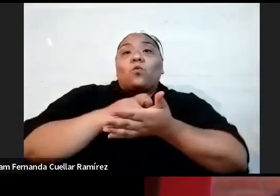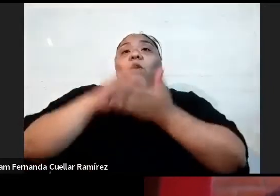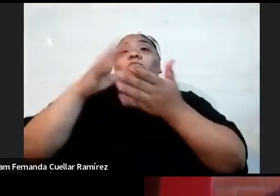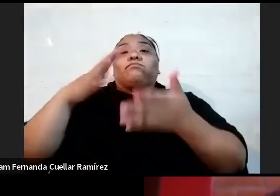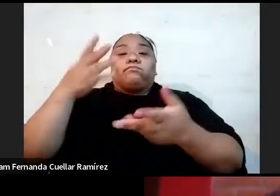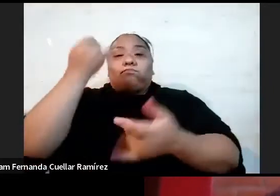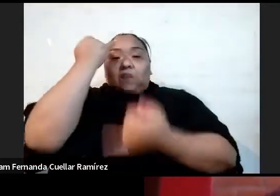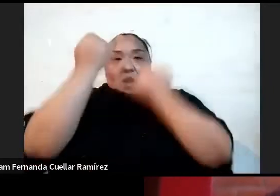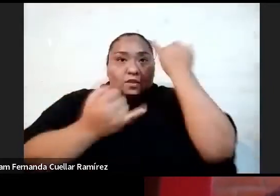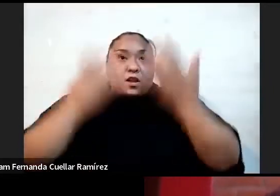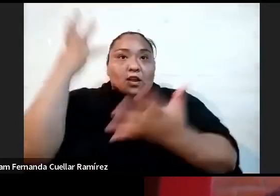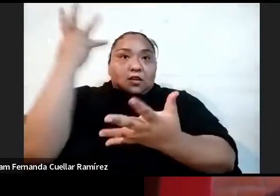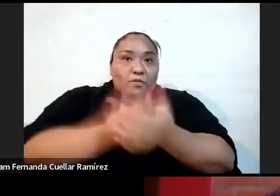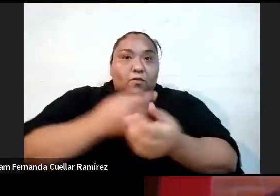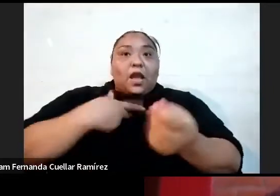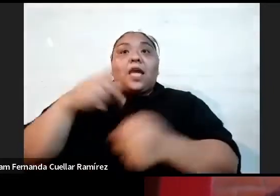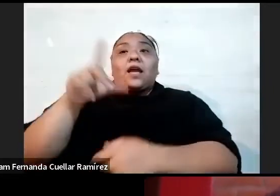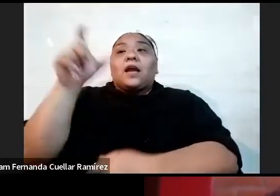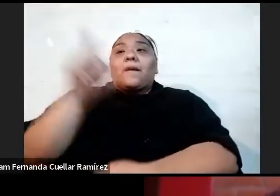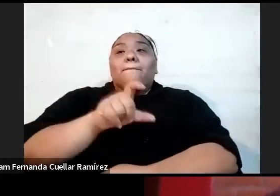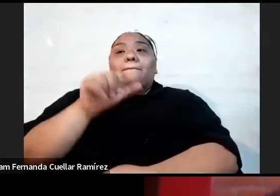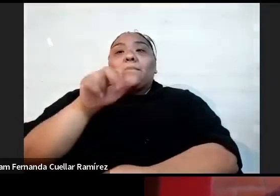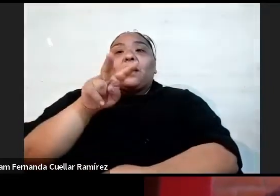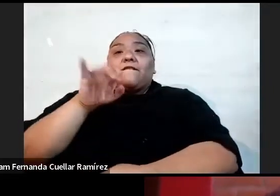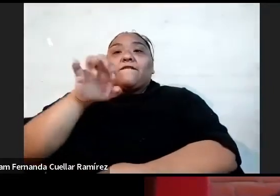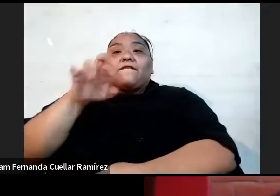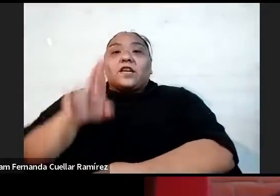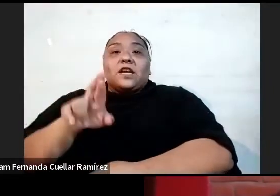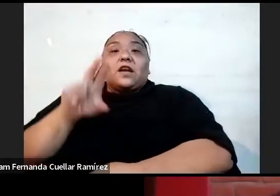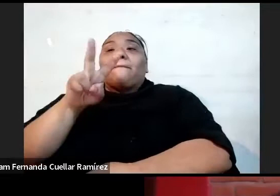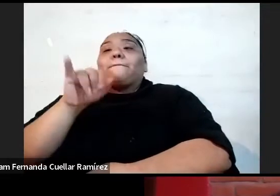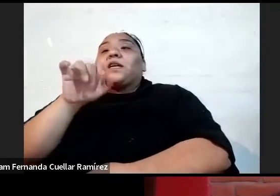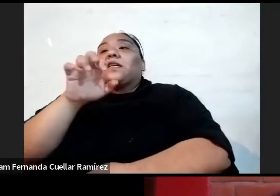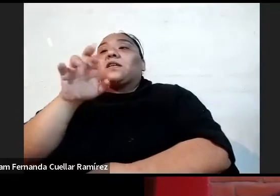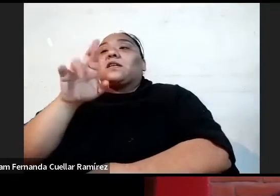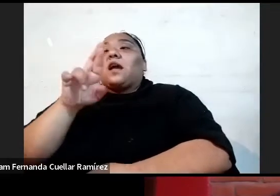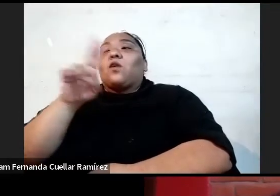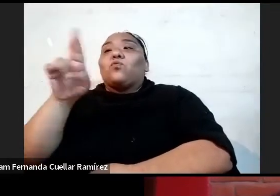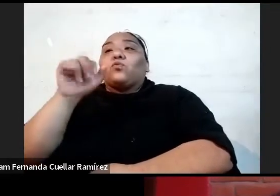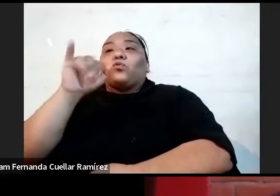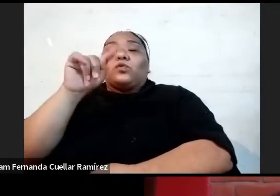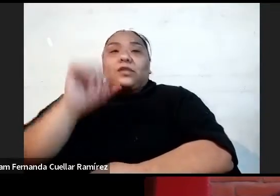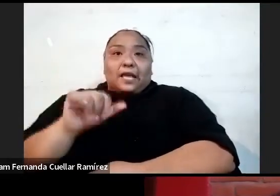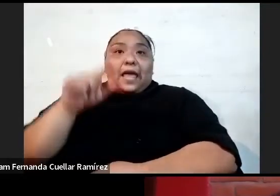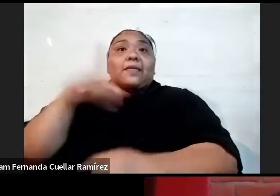Literaria Javier Villaurrutia del Instituto Nacional de Bellas Artes y Literatura.